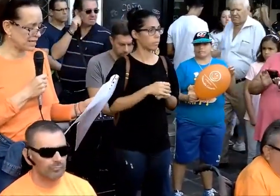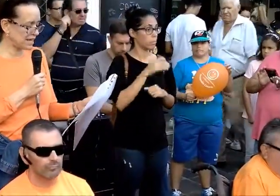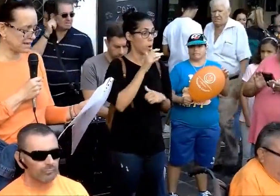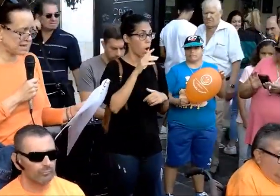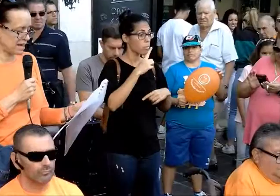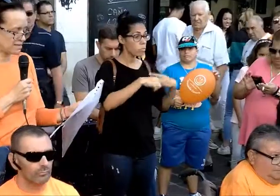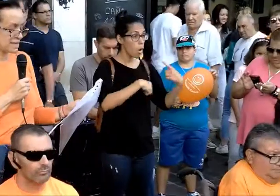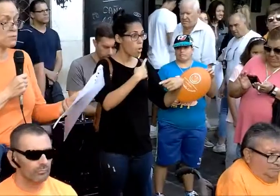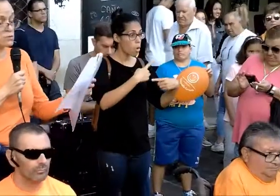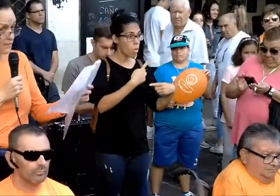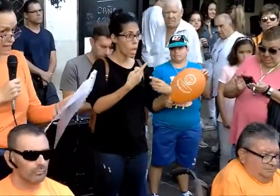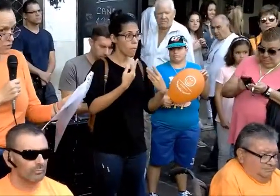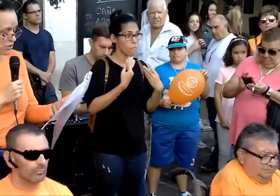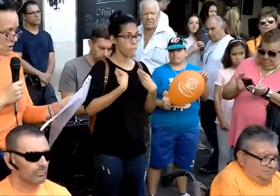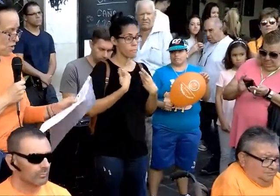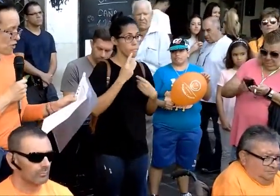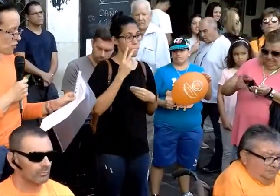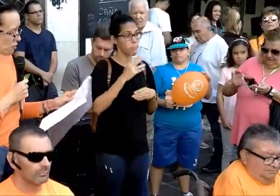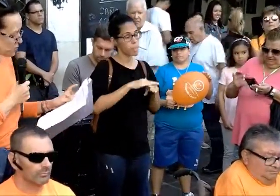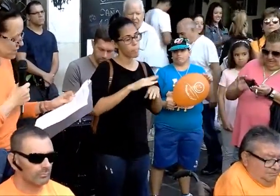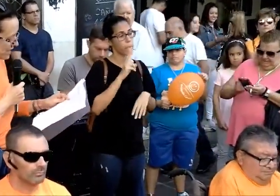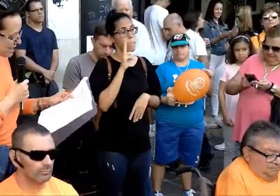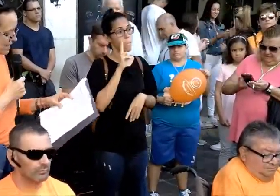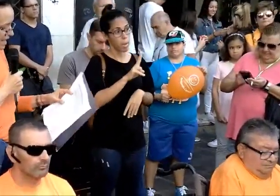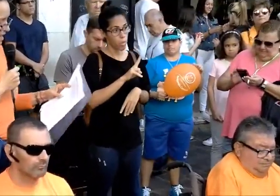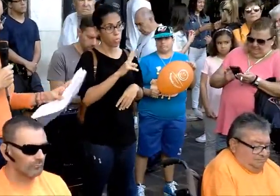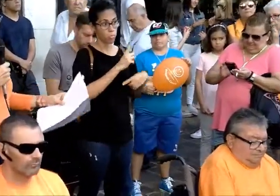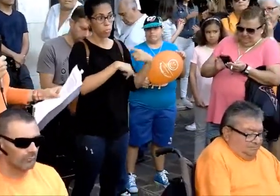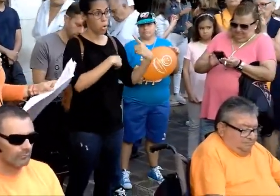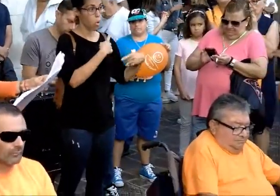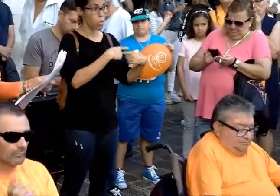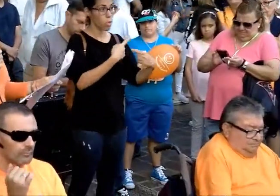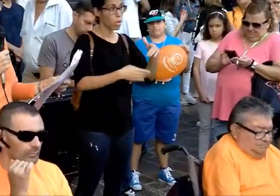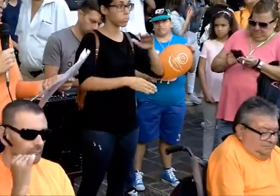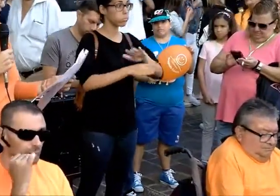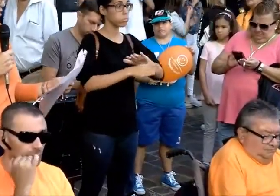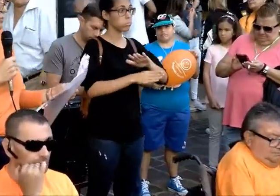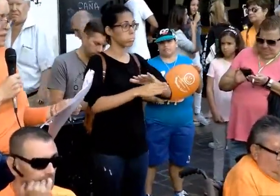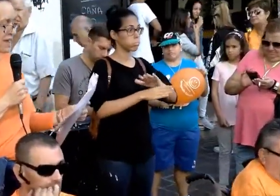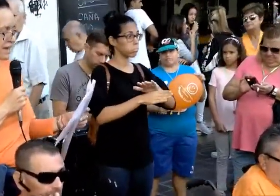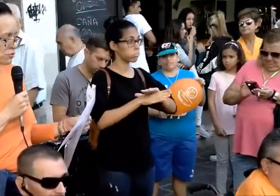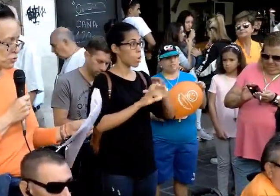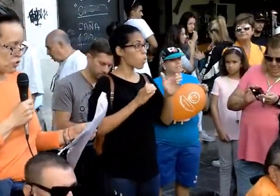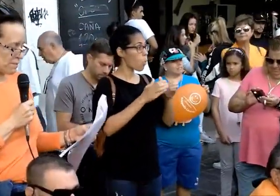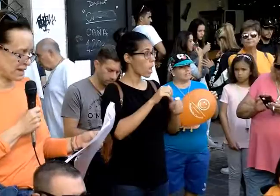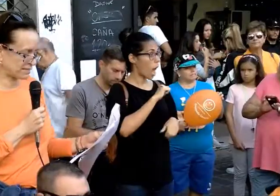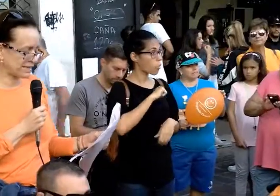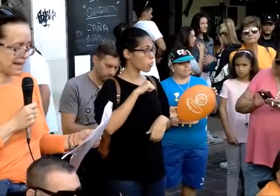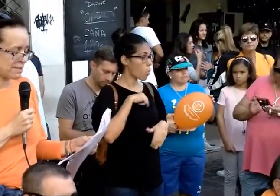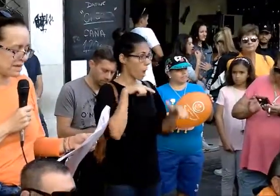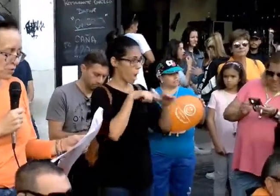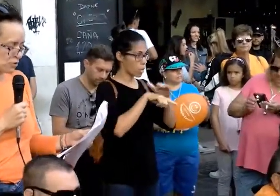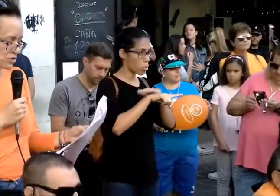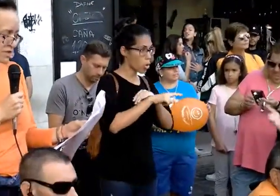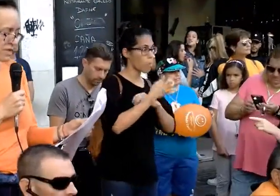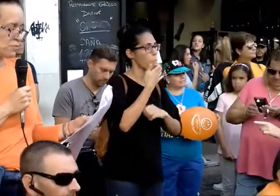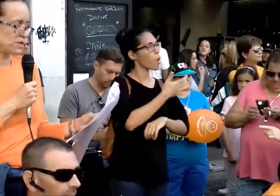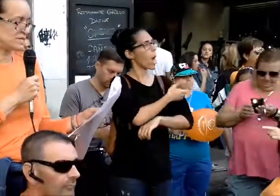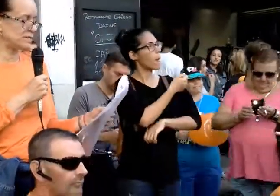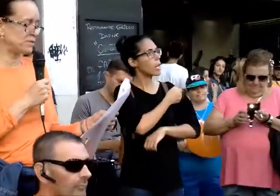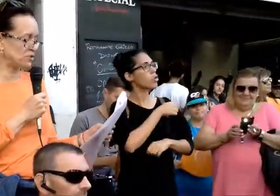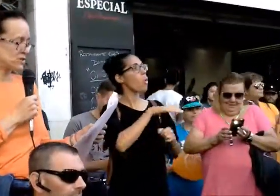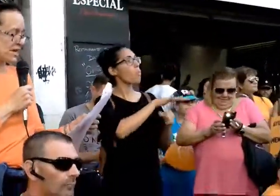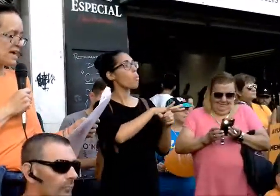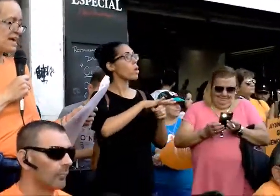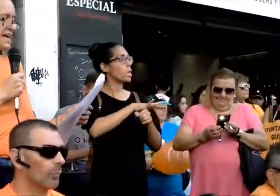como día a día, seguimos viendo como día a día, los gestores de nuestra comunidad autónoma, cabildos y